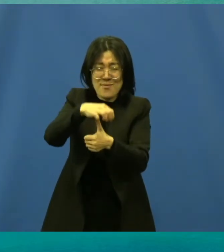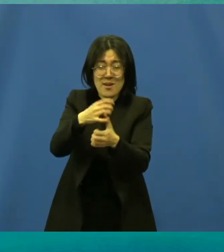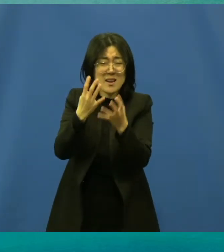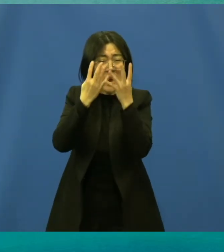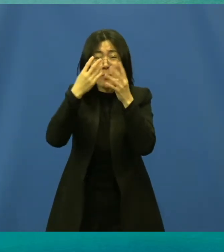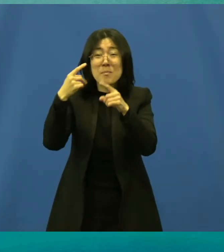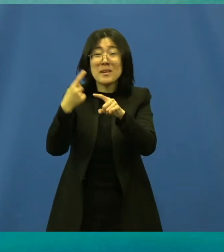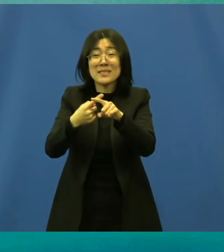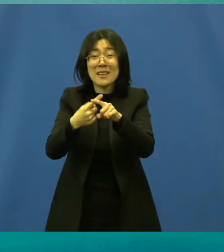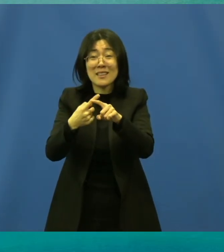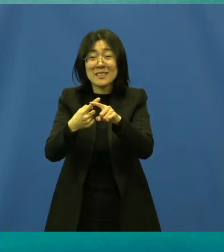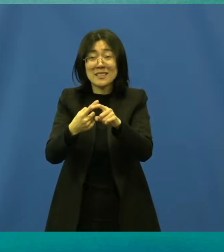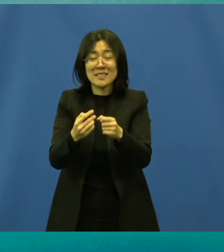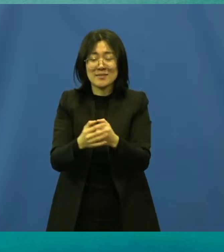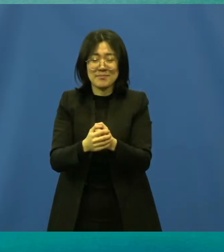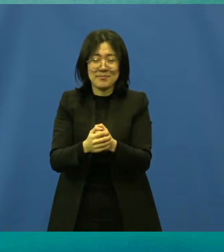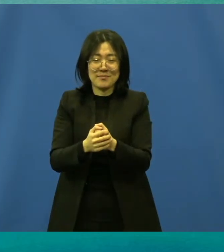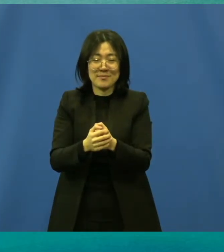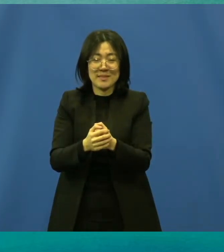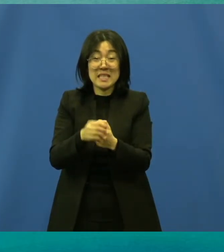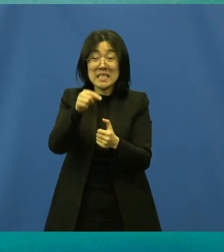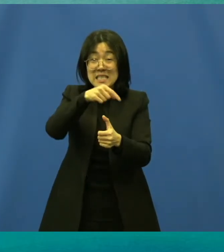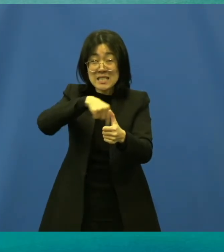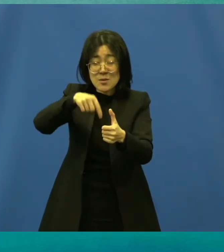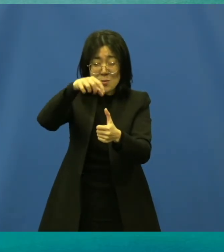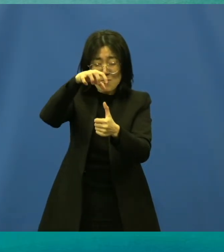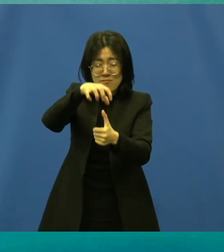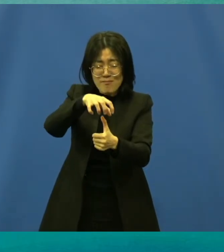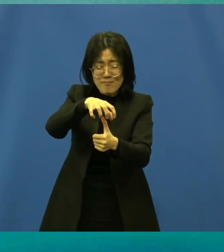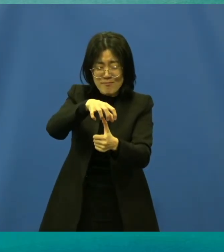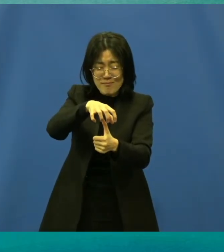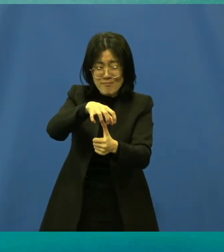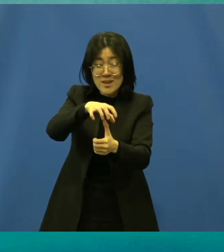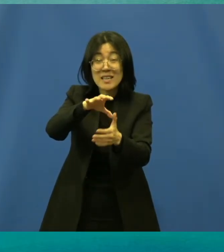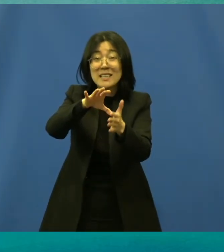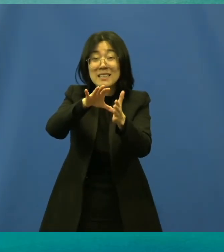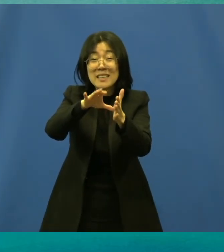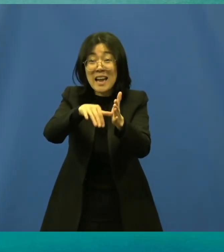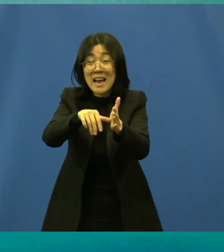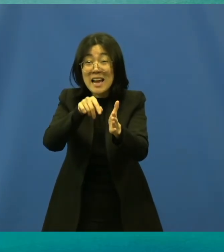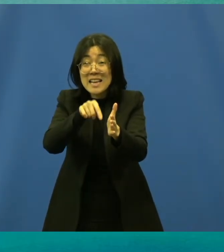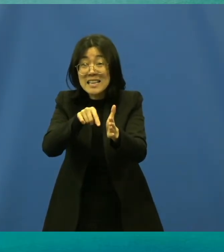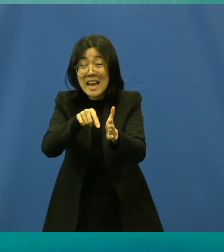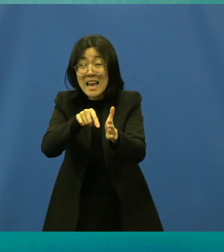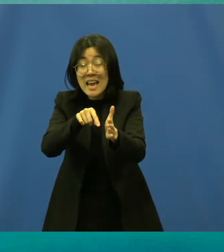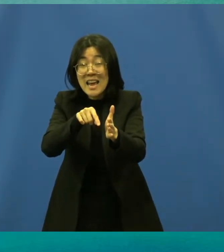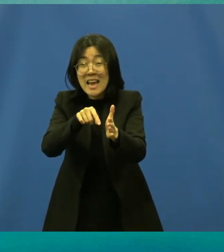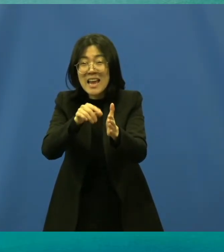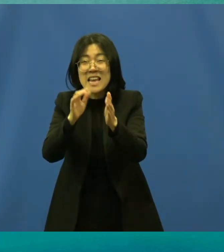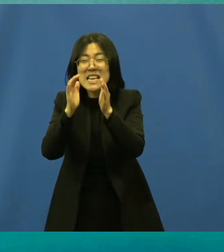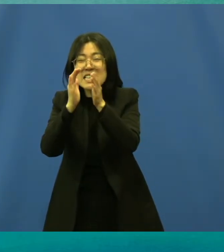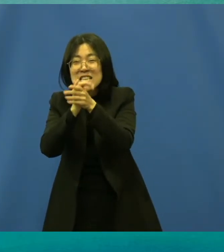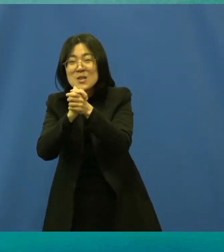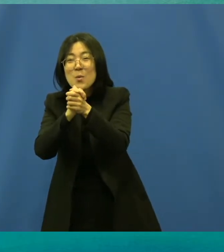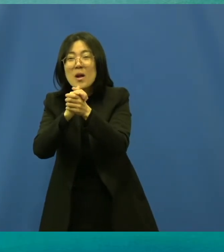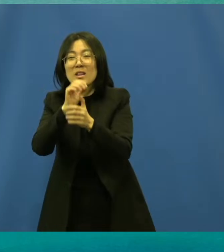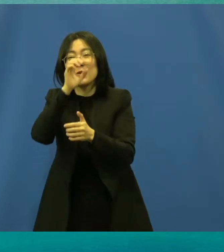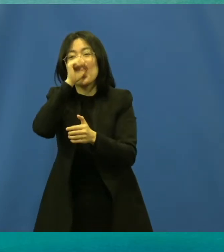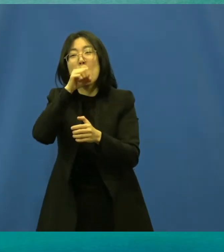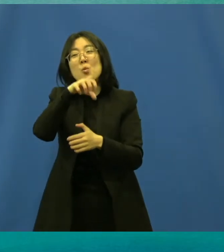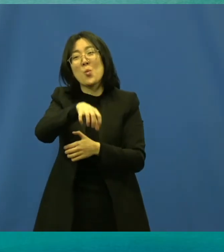같습니다. 그러나 여러분, 이 곳이 기도하기에는 가장 좋은 환경입니다.